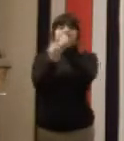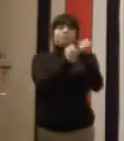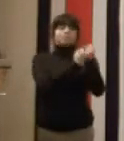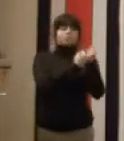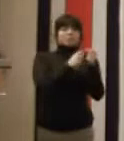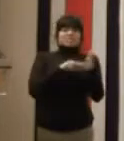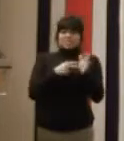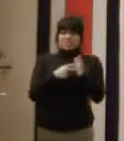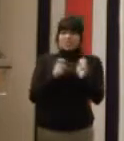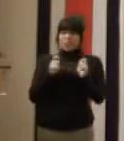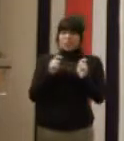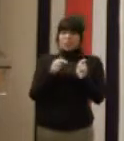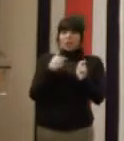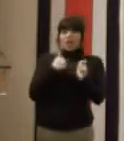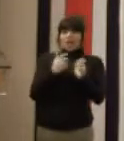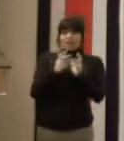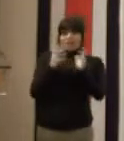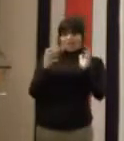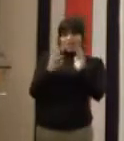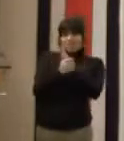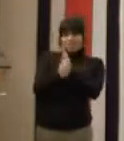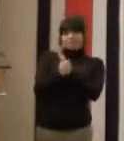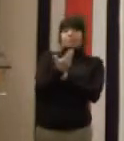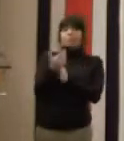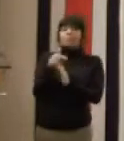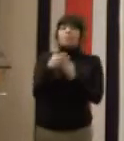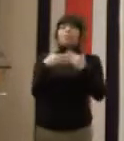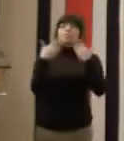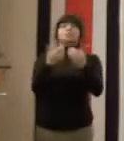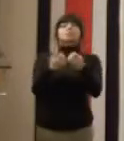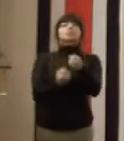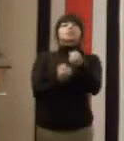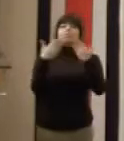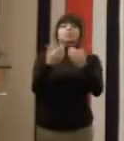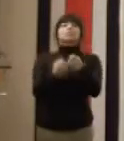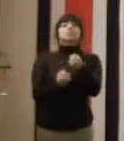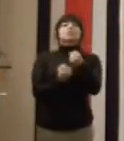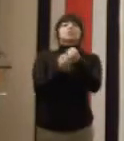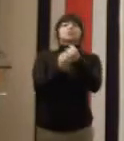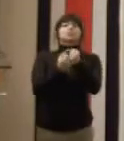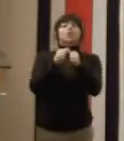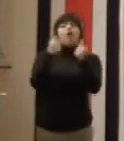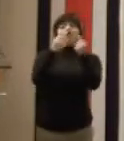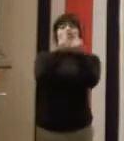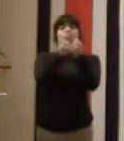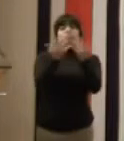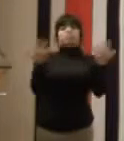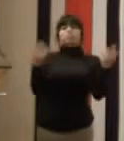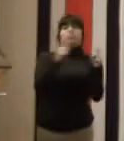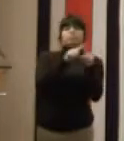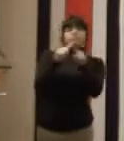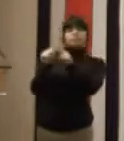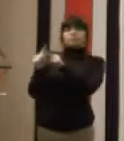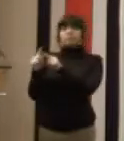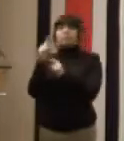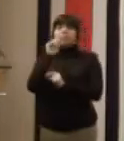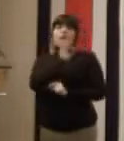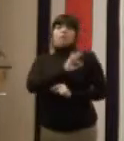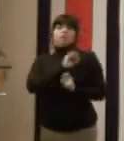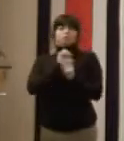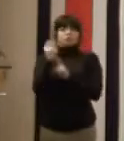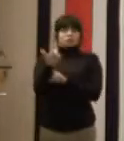educación tiene la enorme virtud de que potencia otros potenciadores de bienestar